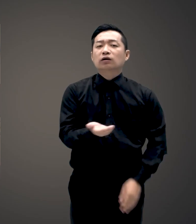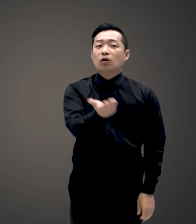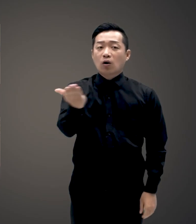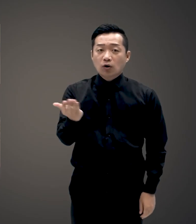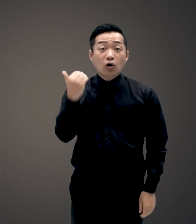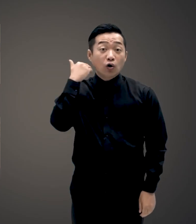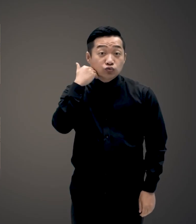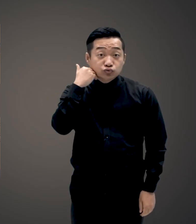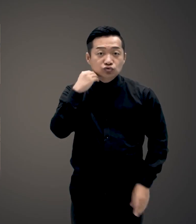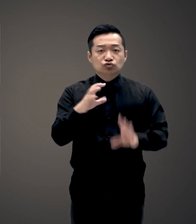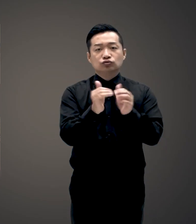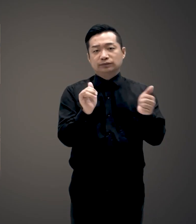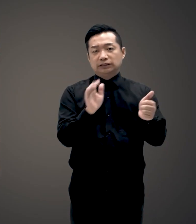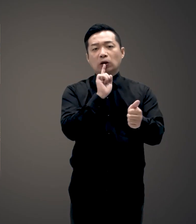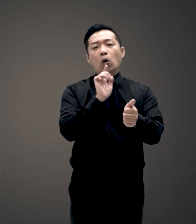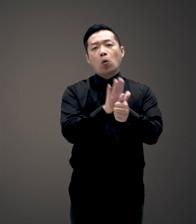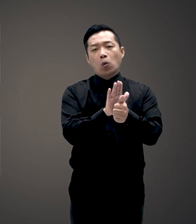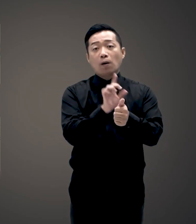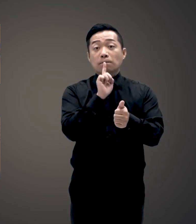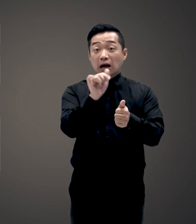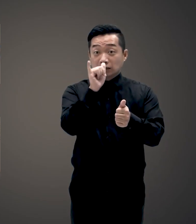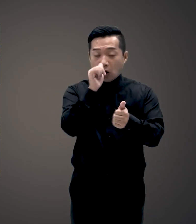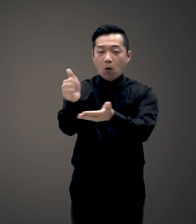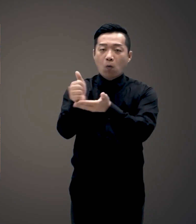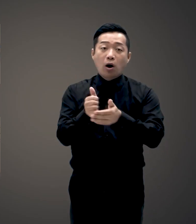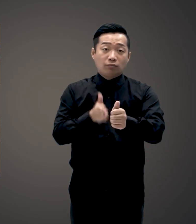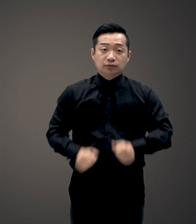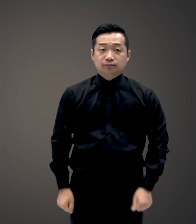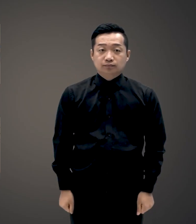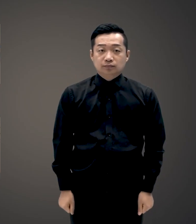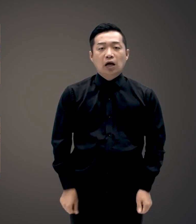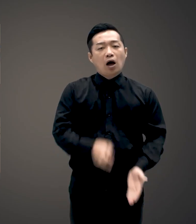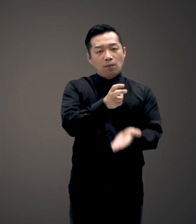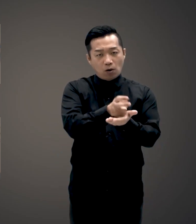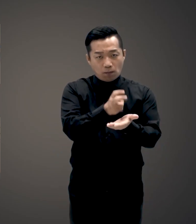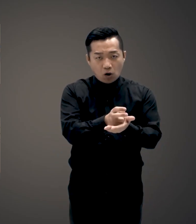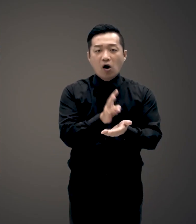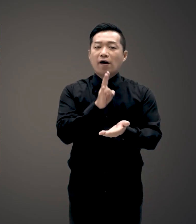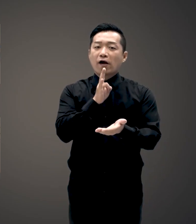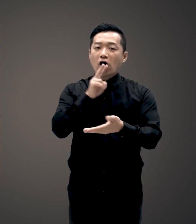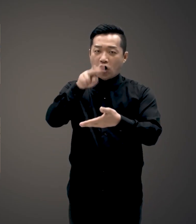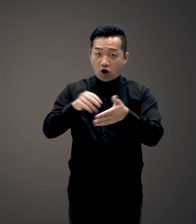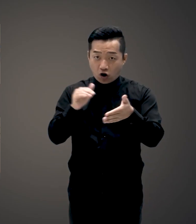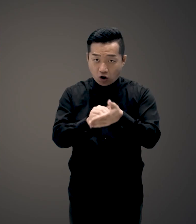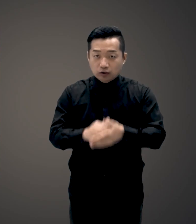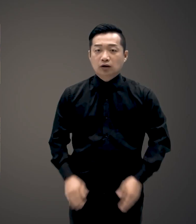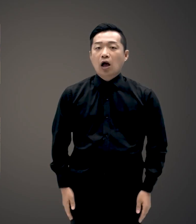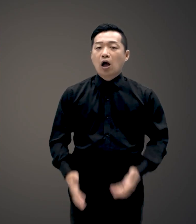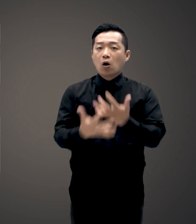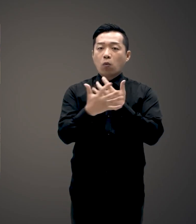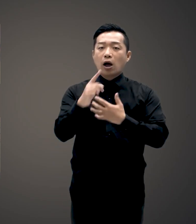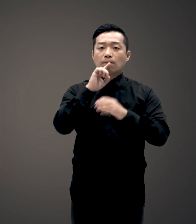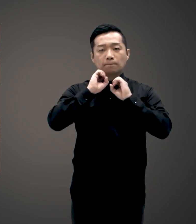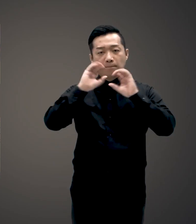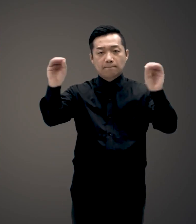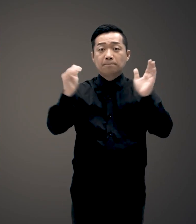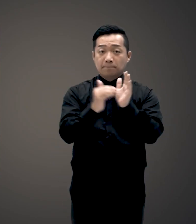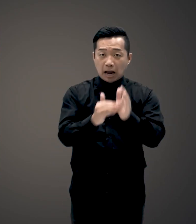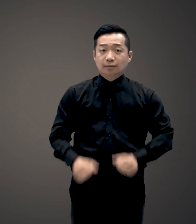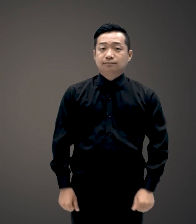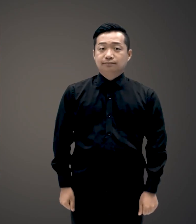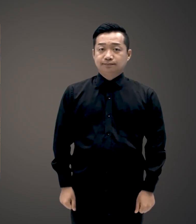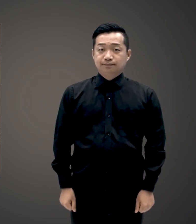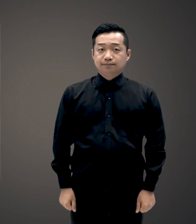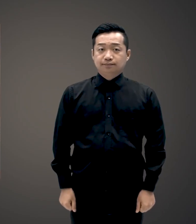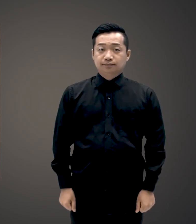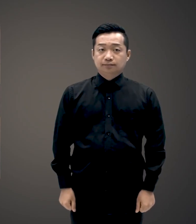형제들이여, 누구든 백성을 격려할 말씀이 있으면 해주십시오. 율법과 예언서 봉독이 끝나고 회당장에 알렸다.